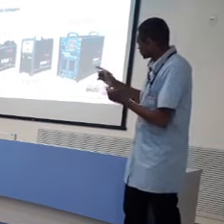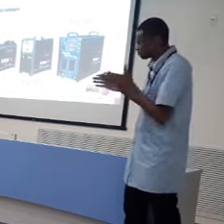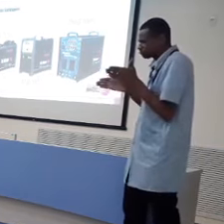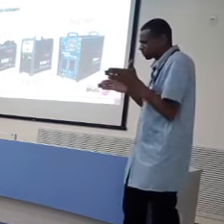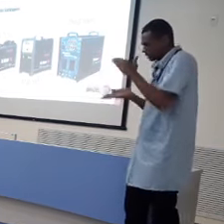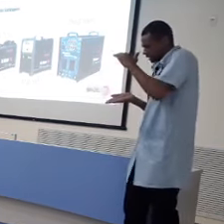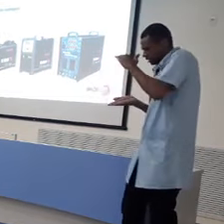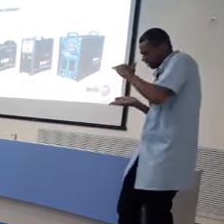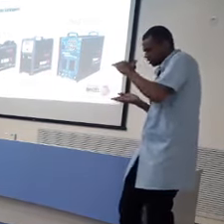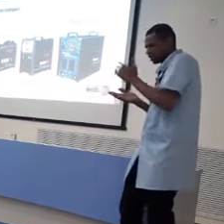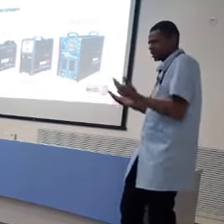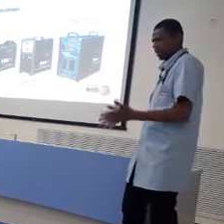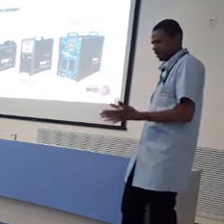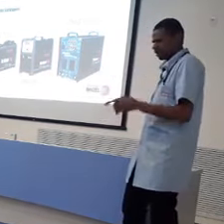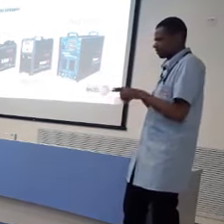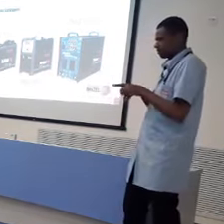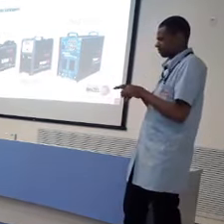é porte pequeno.